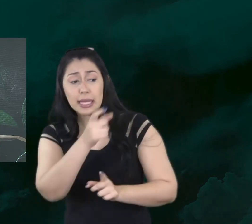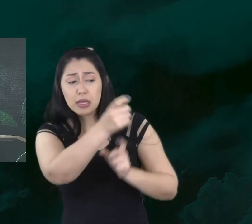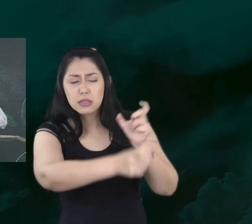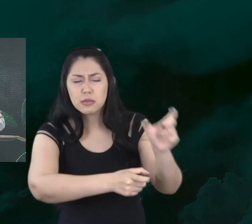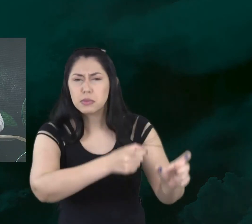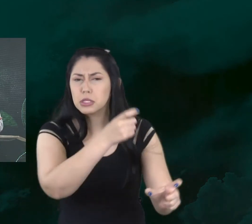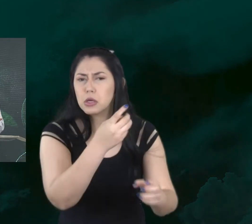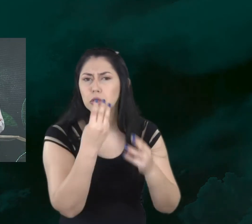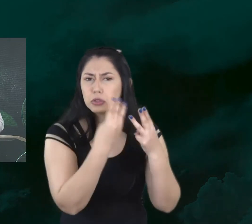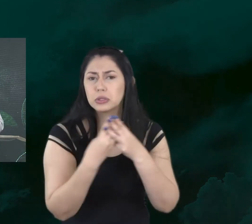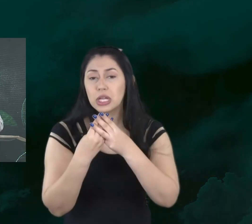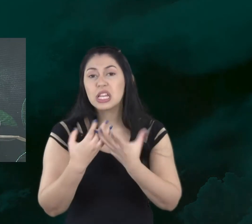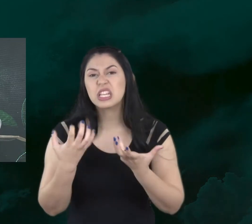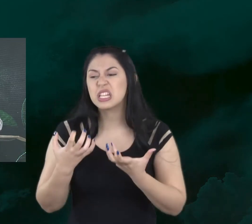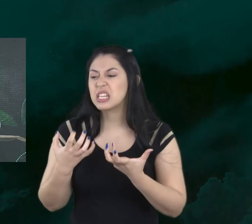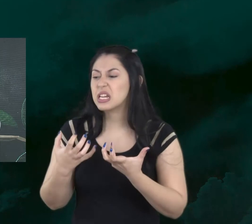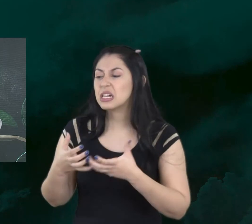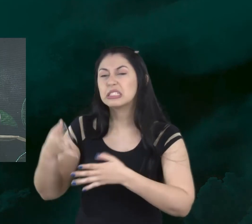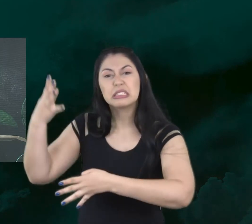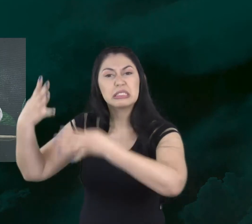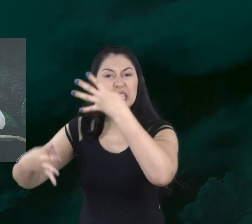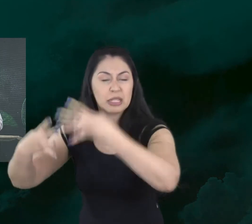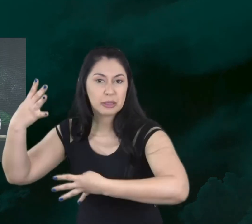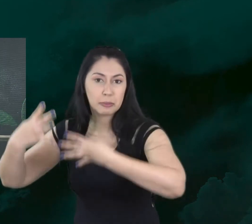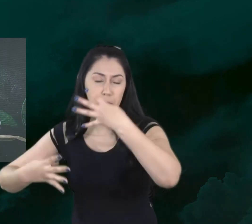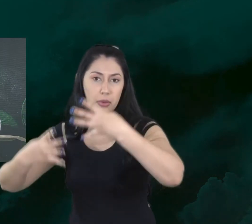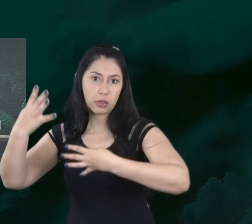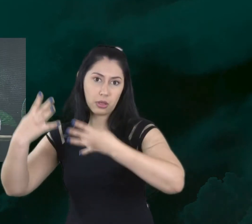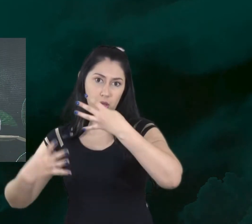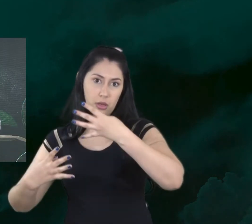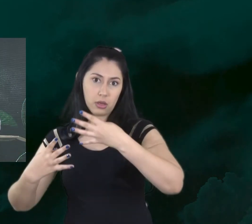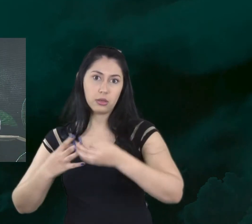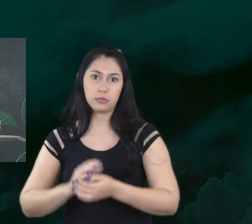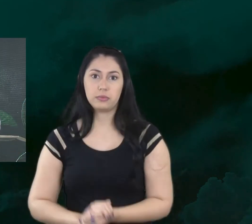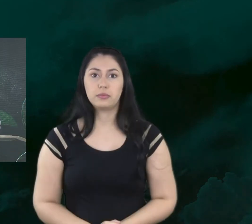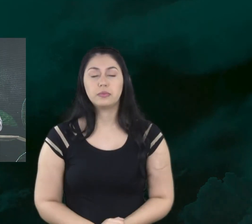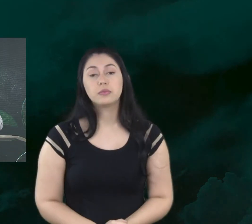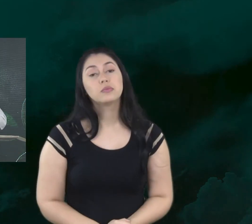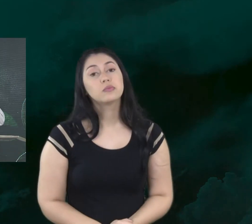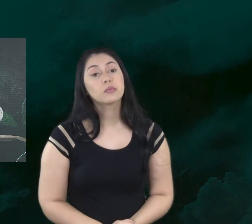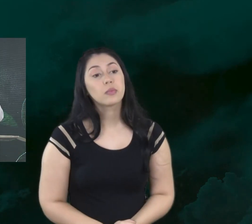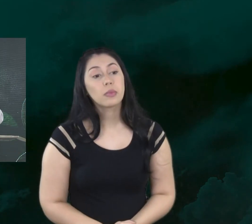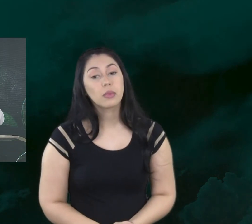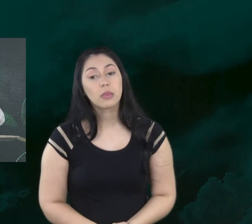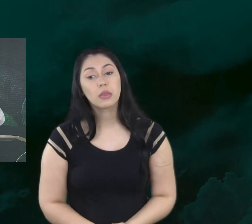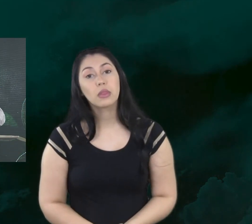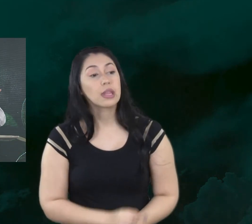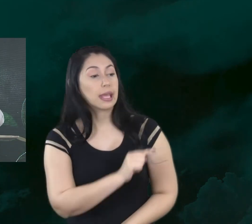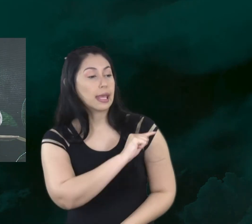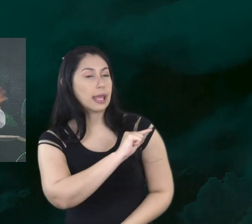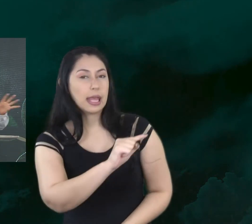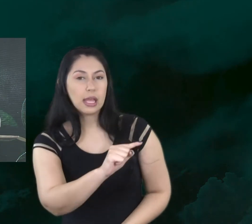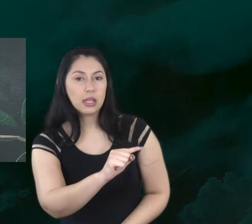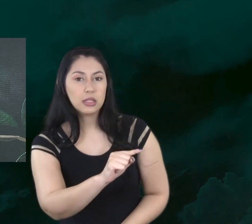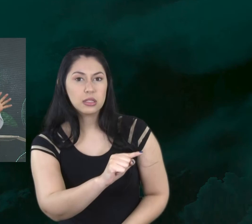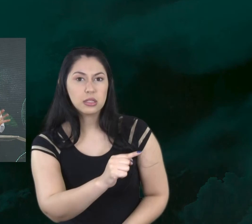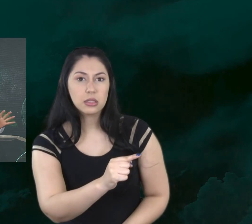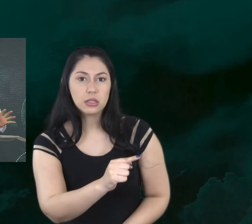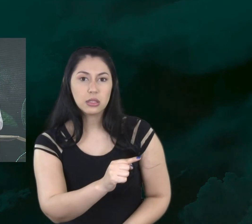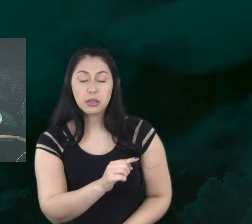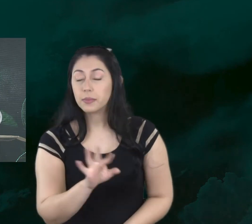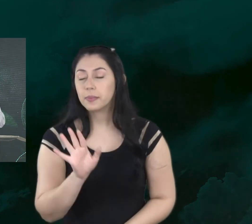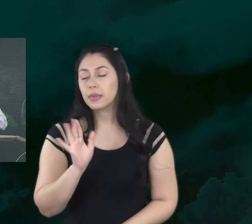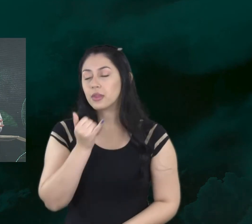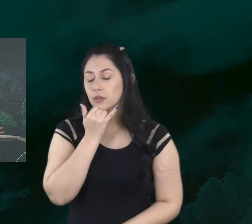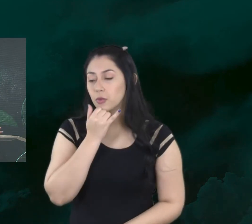tiraram a simplicidade dos Gálatas com relação a apóstolo. Eles, com relação a Paulo, eles eram capazes da própria